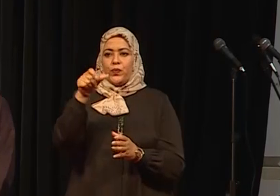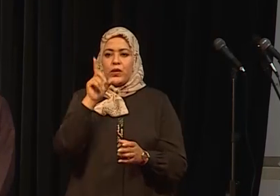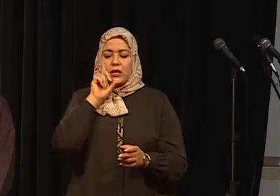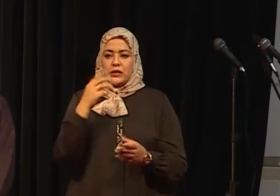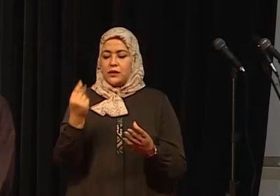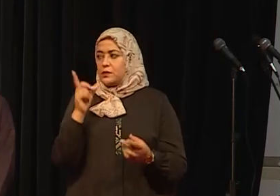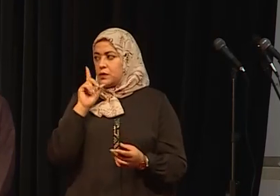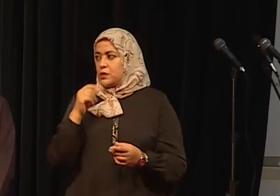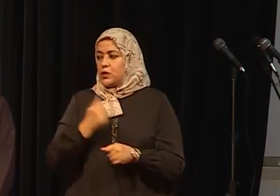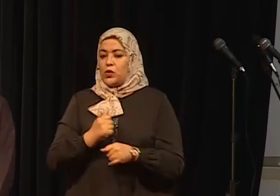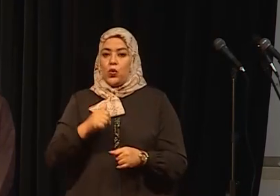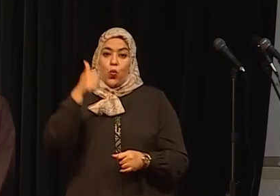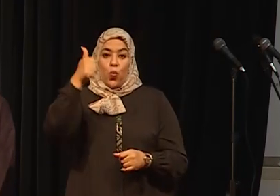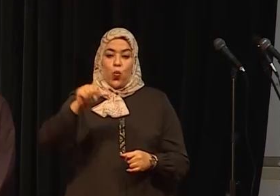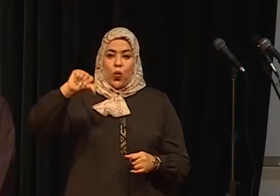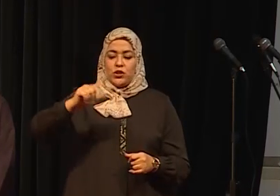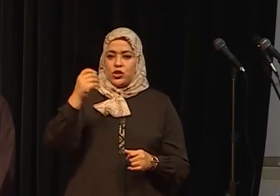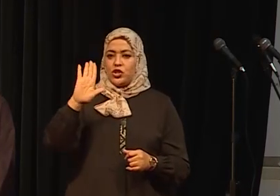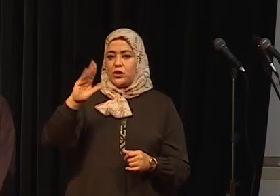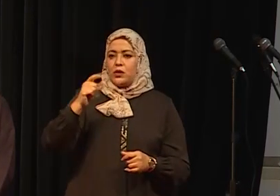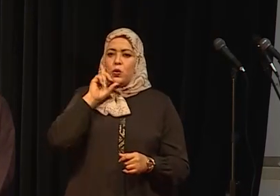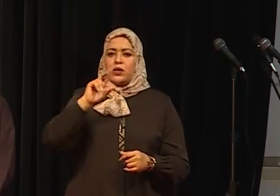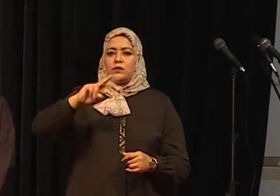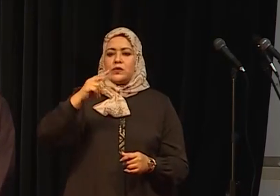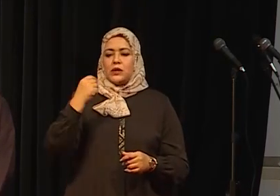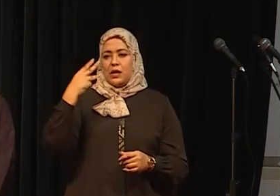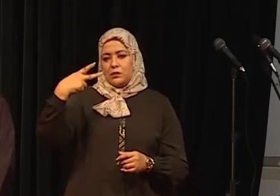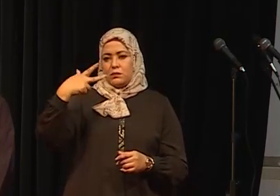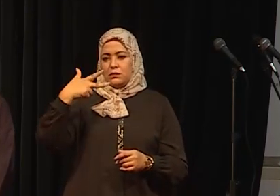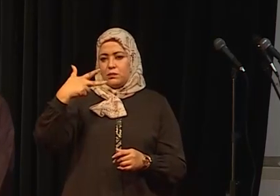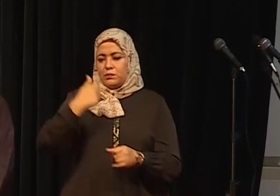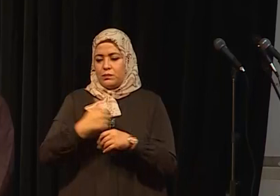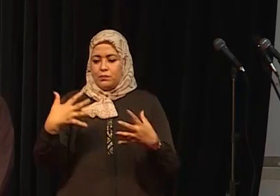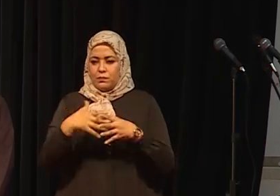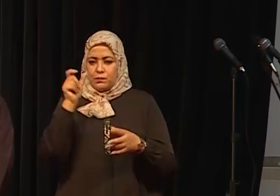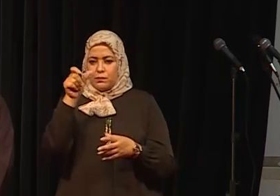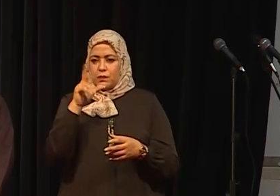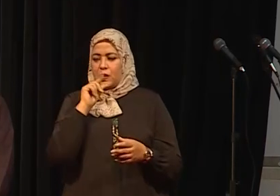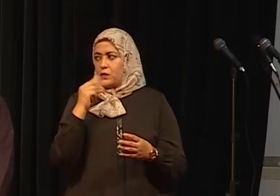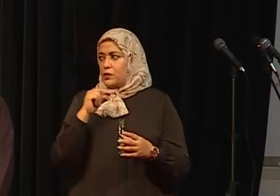السنغال والتشاد والبنا والنيجر.